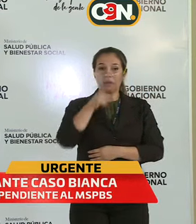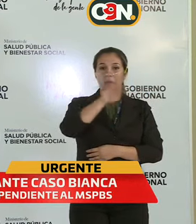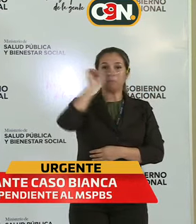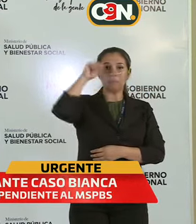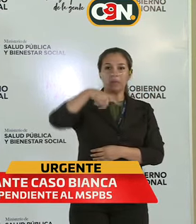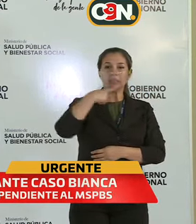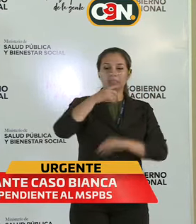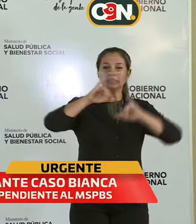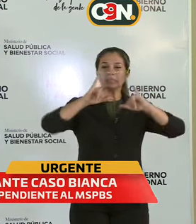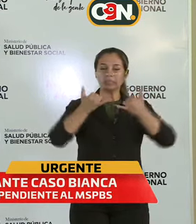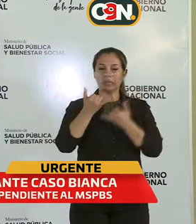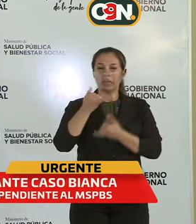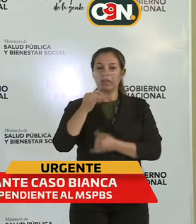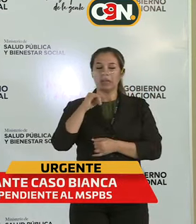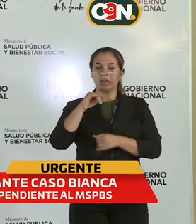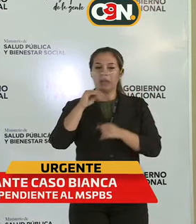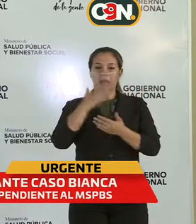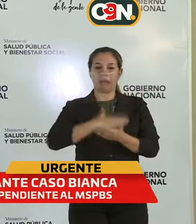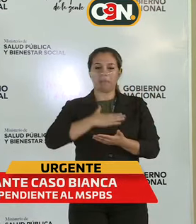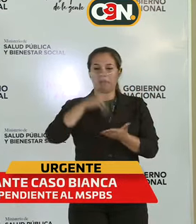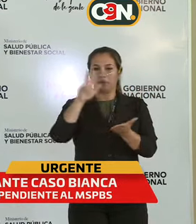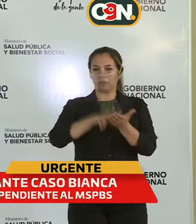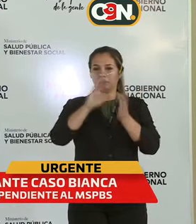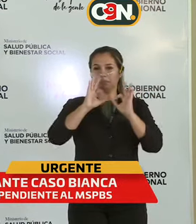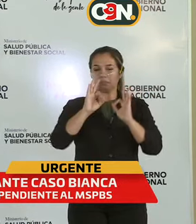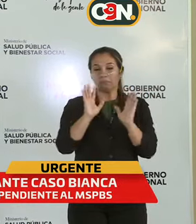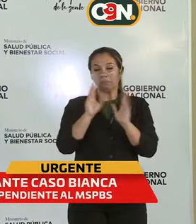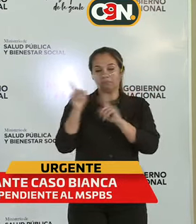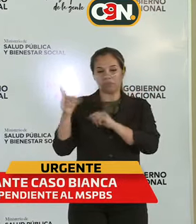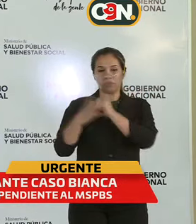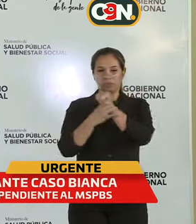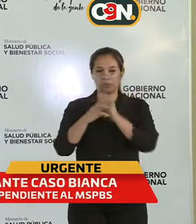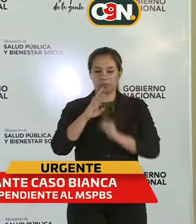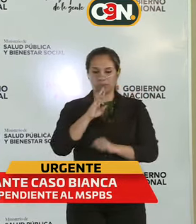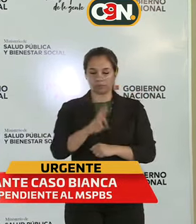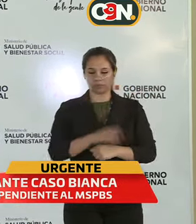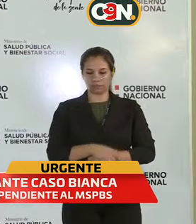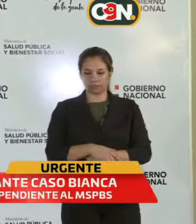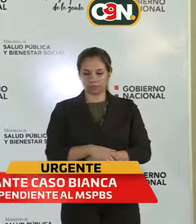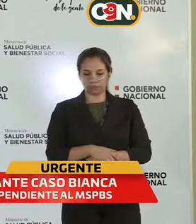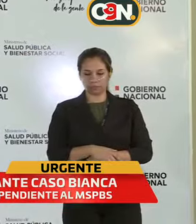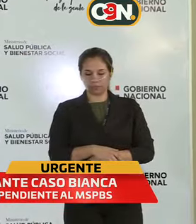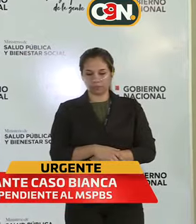y por la Unión Europea. Acá le vamos a dejar otro que certifique.